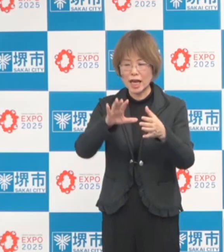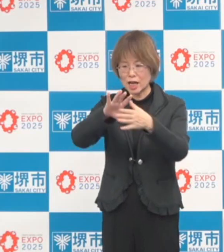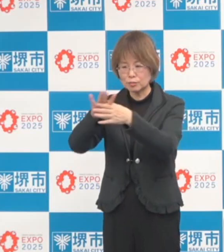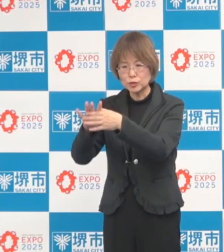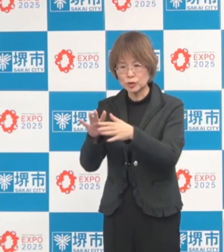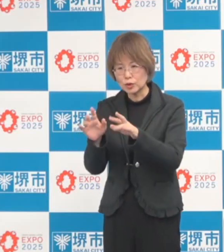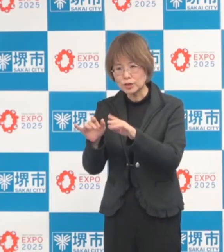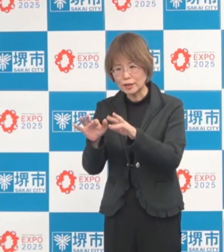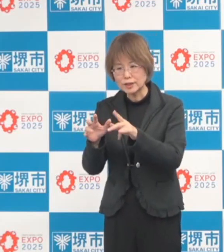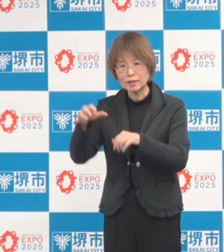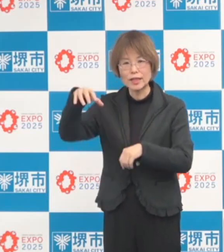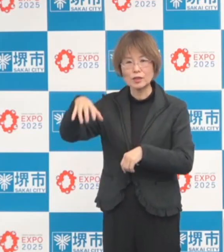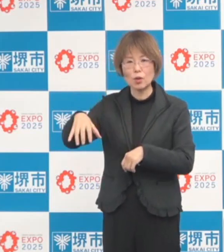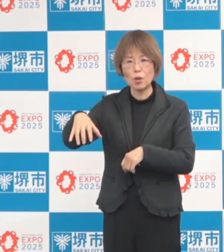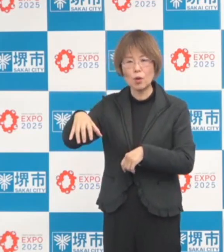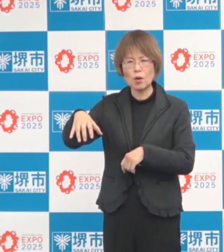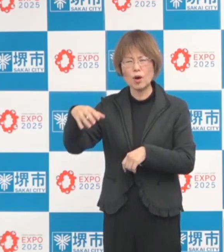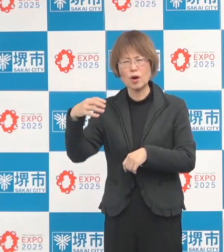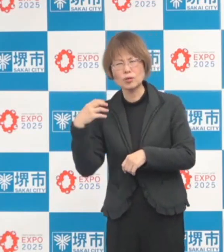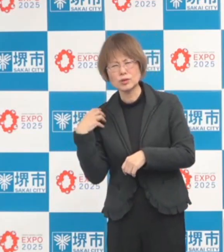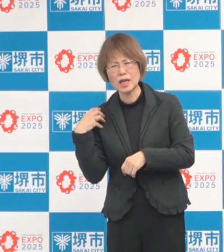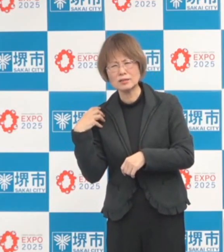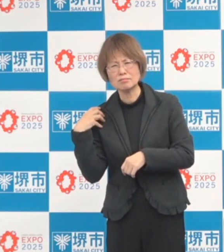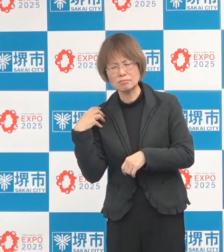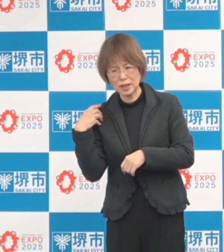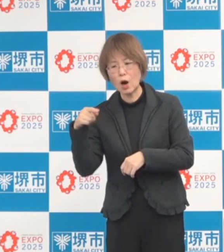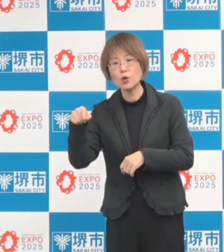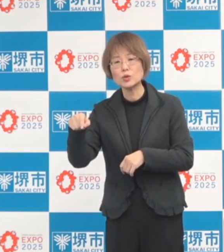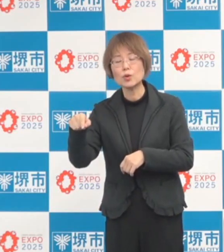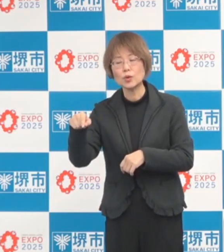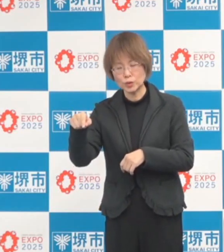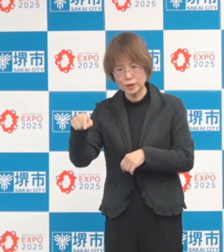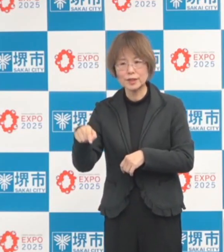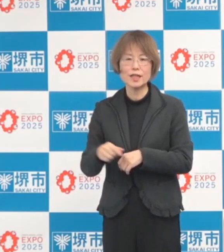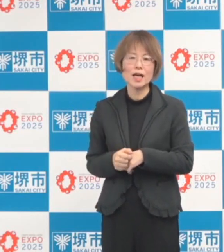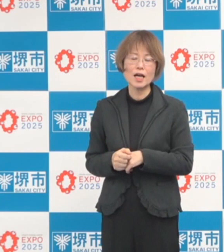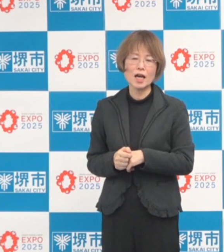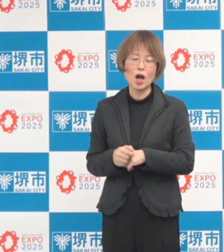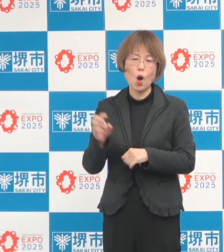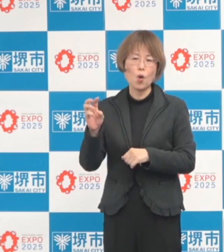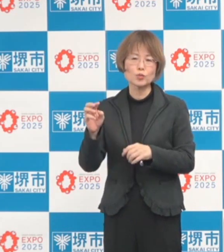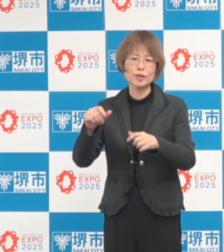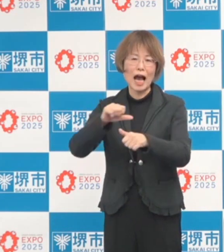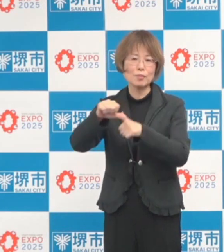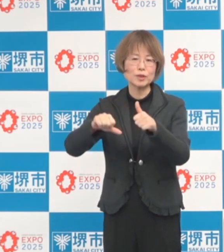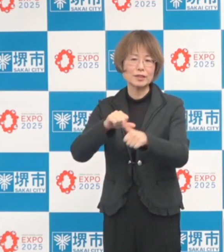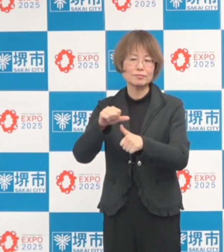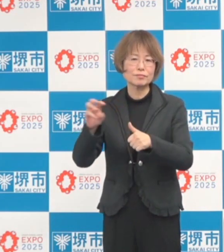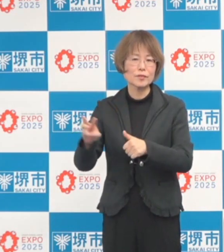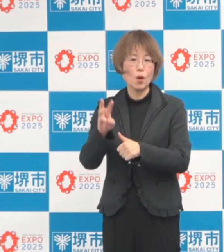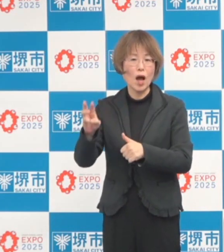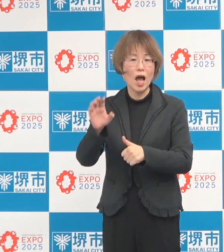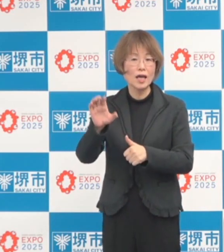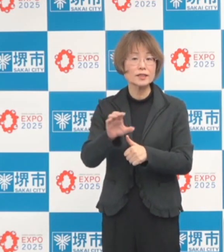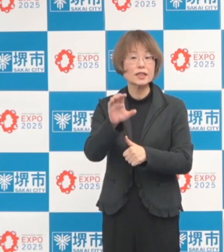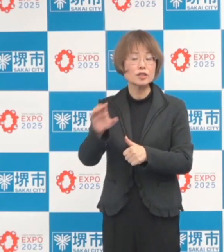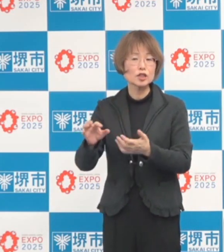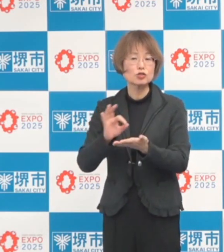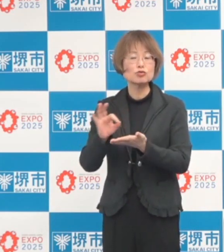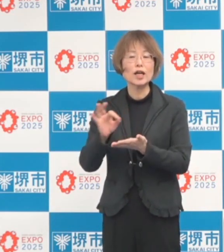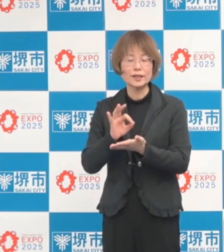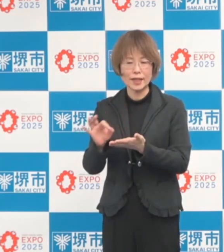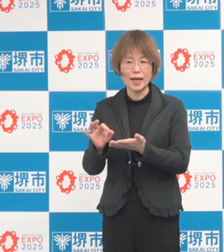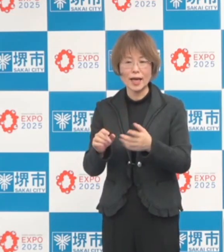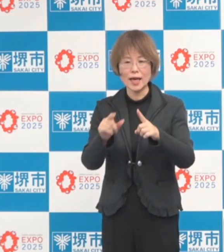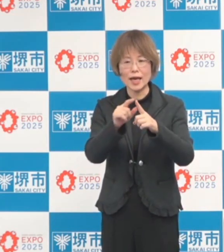文章作成する際の負担が大きい部門にマイクロソフトオフィスアプリと連携して資料等を作成する AI